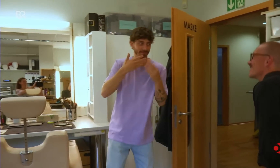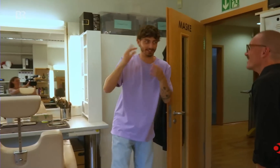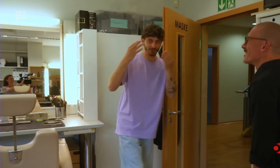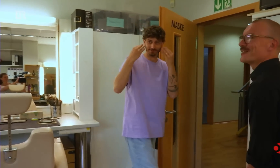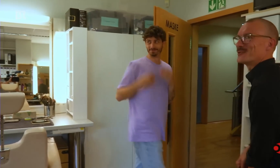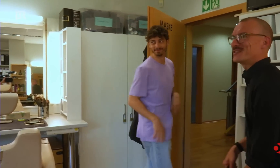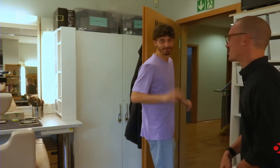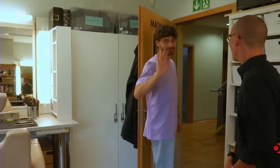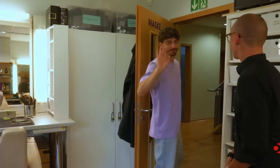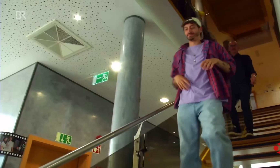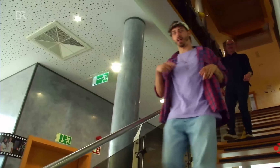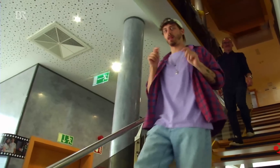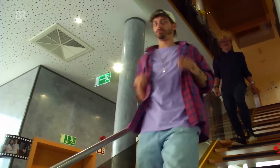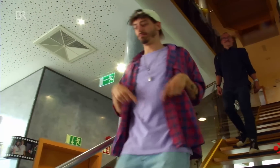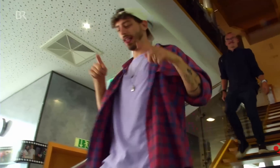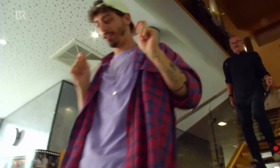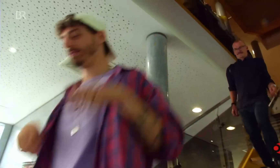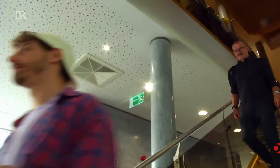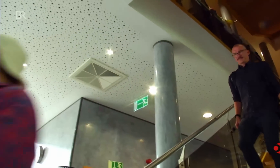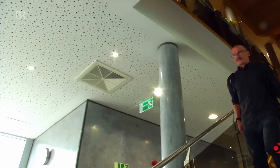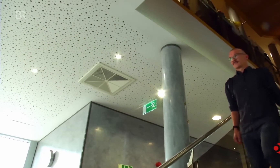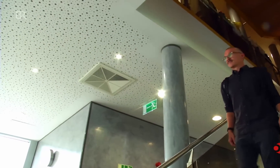Da gib mir dieses Schminken. Los geht's.